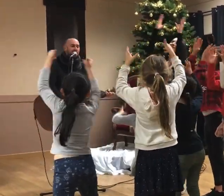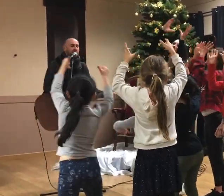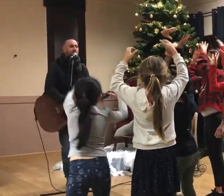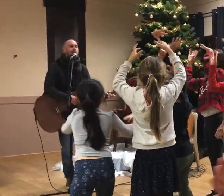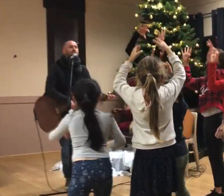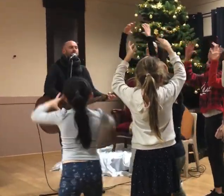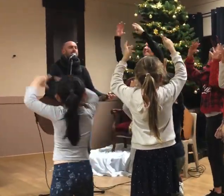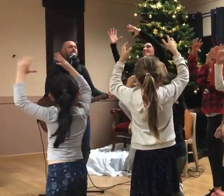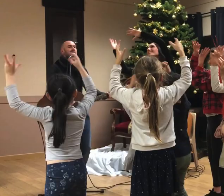tous